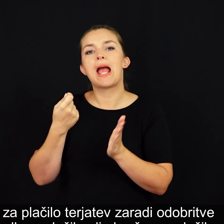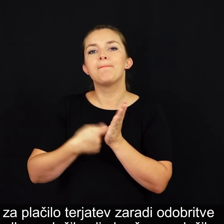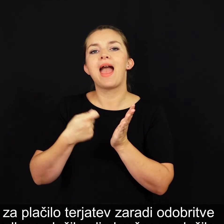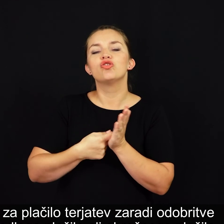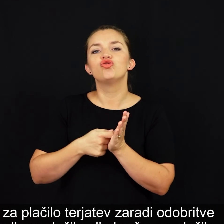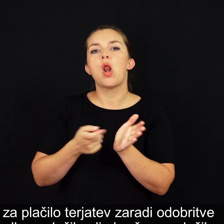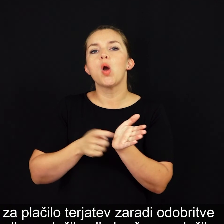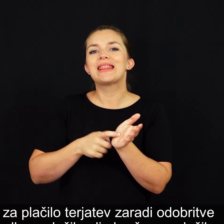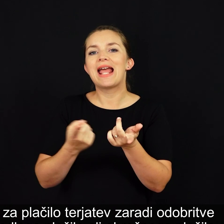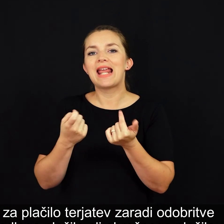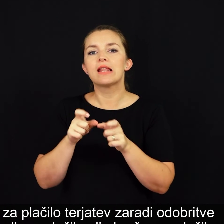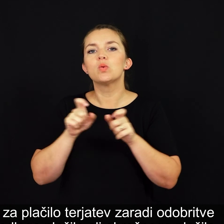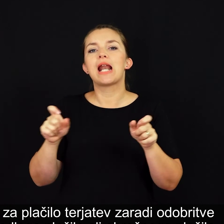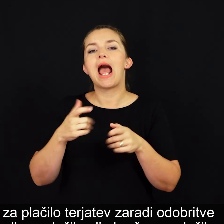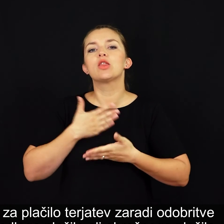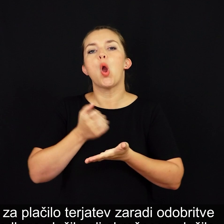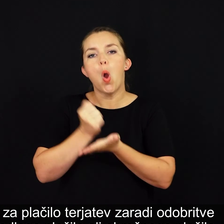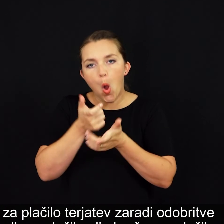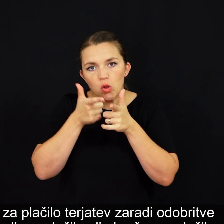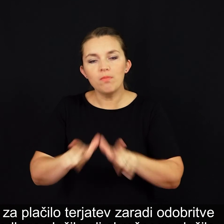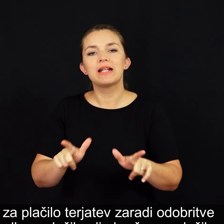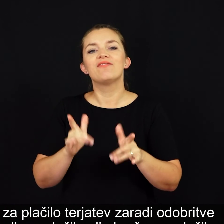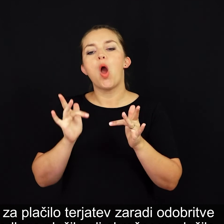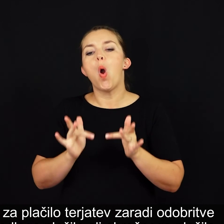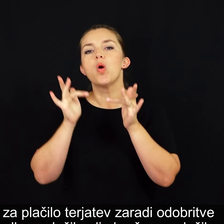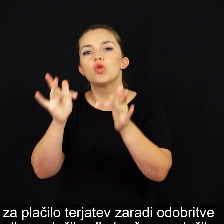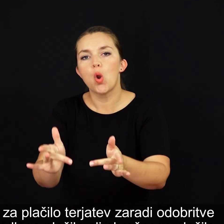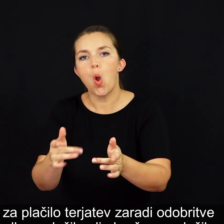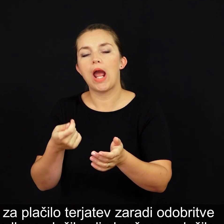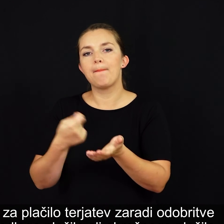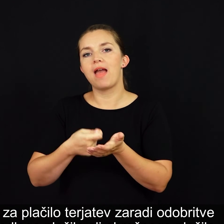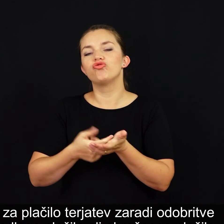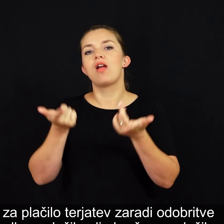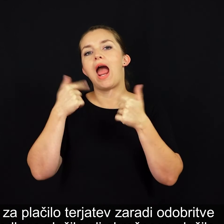terjatev zaradi odobritve odloga plačila ali obročnega plačila.